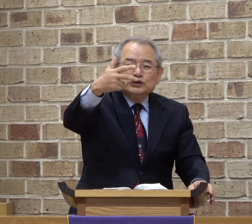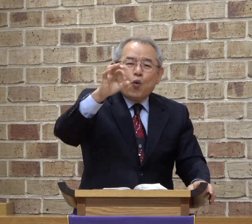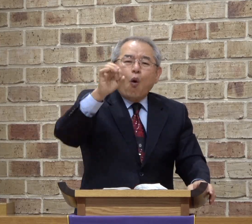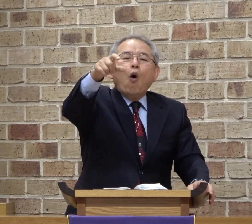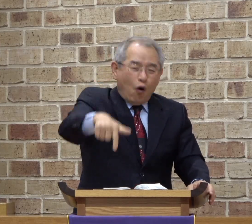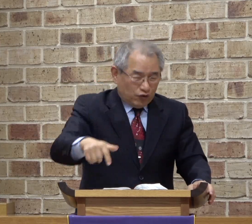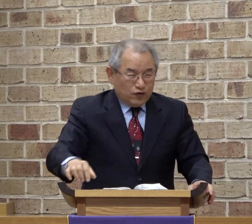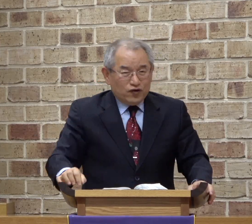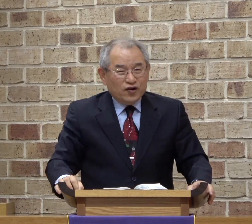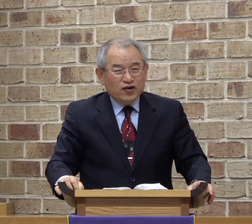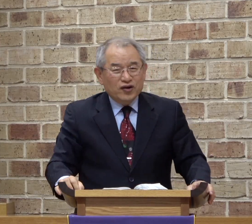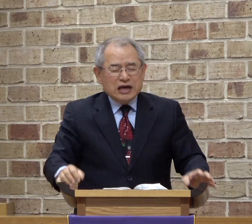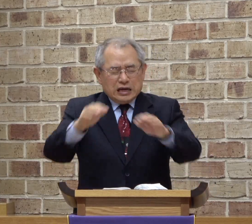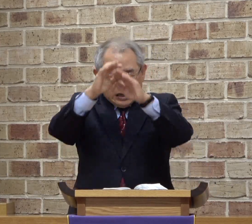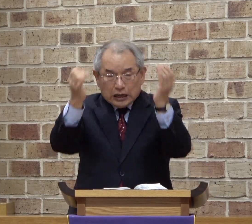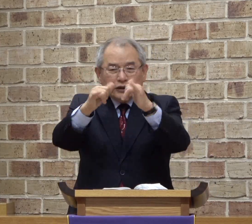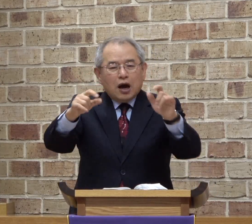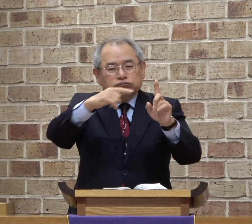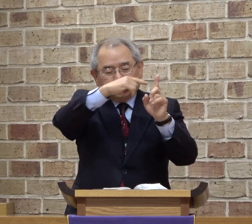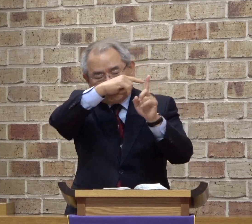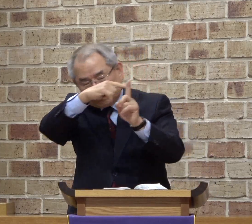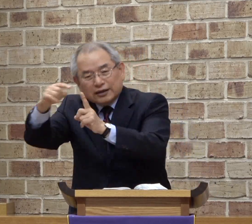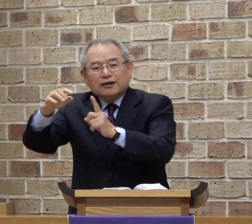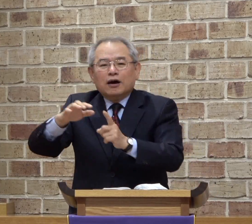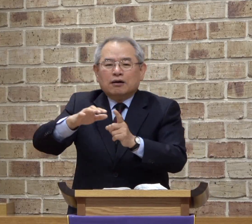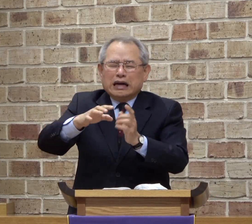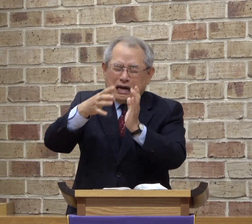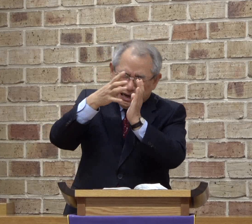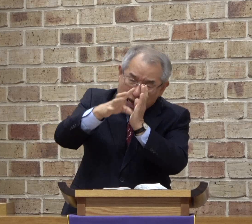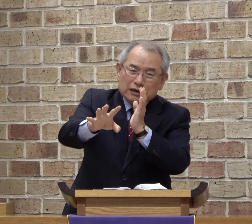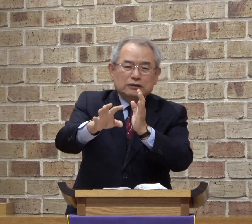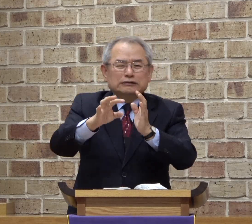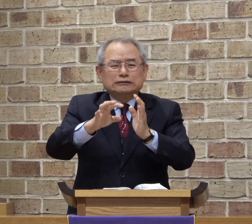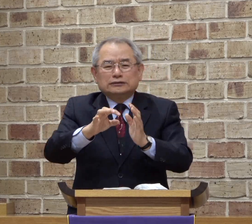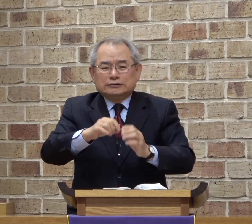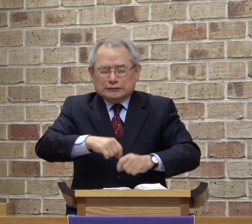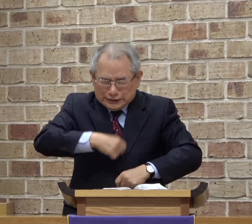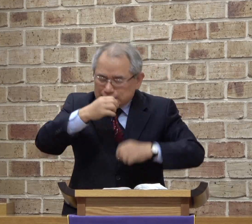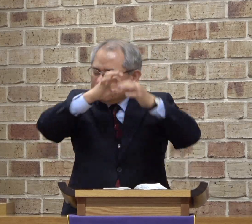하나님은 여전히 선인과 악인을 사랑으로 대하십니다.